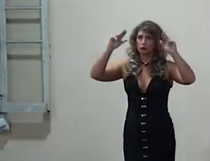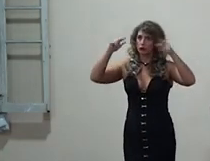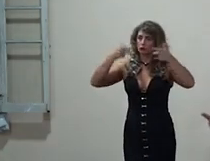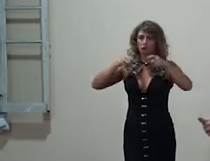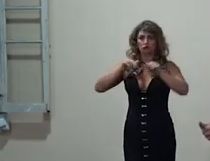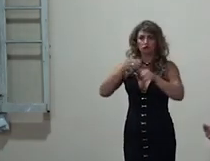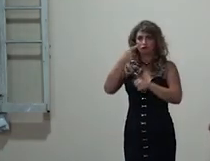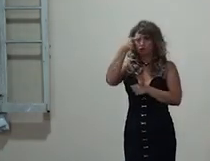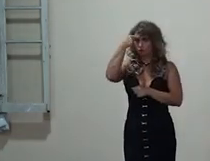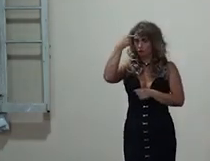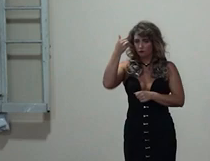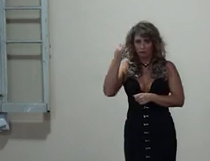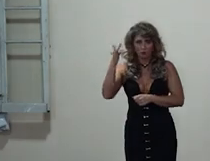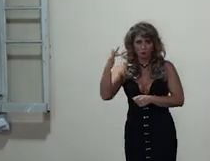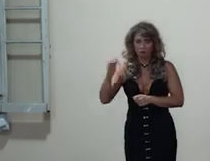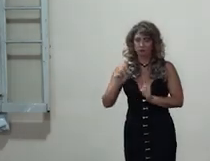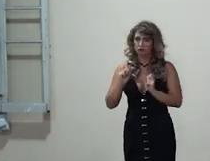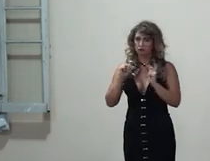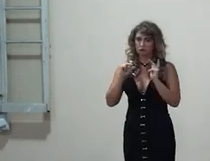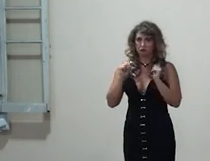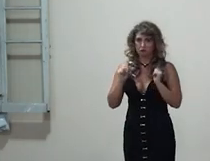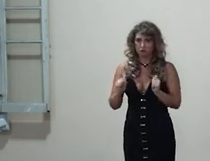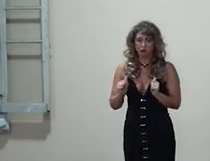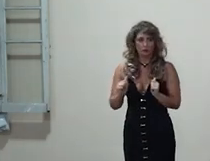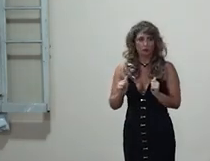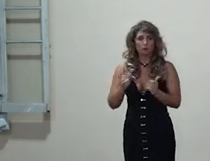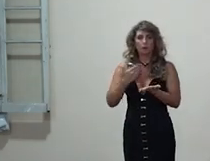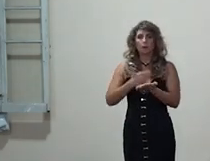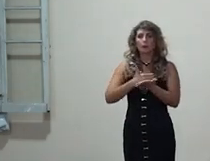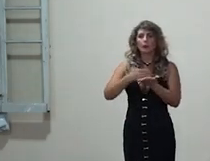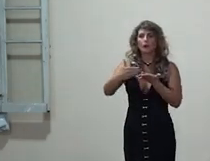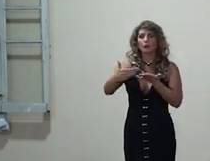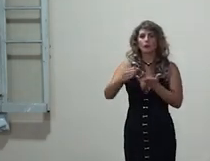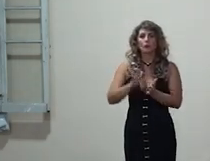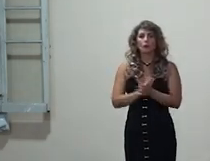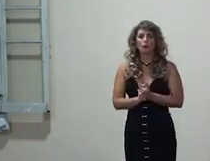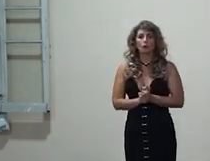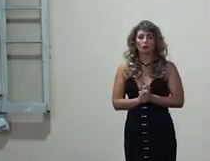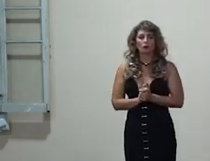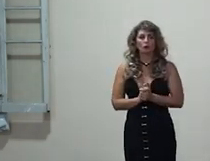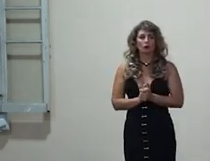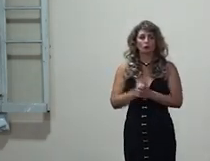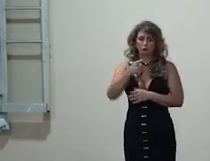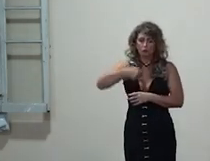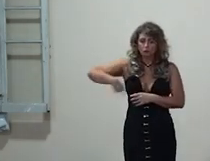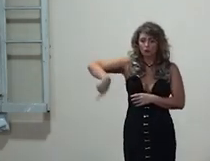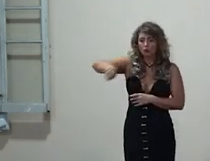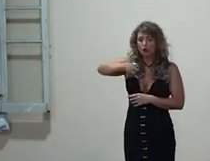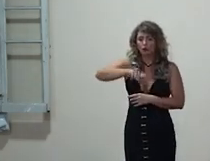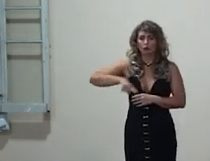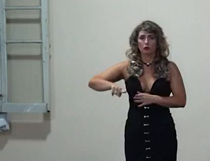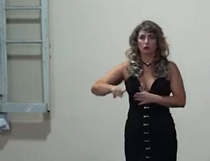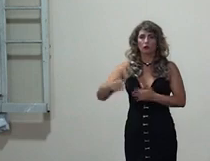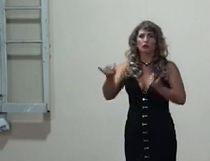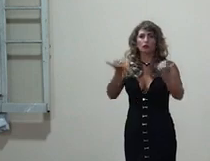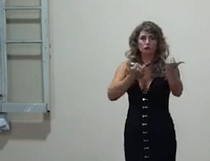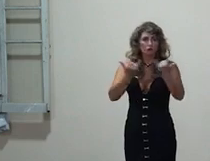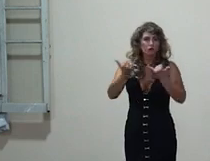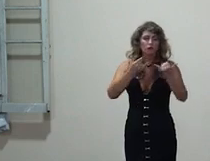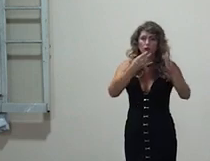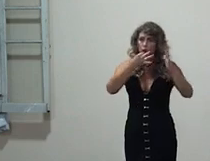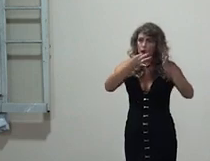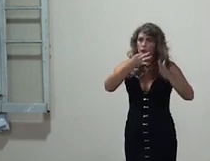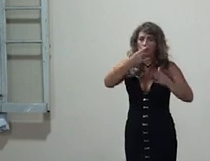graduação, tal. Então, vamos começar pela casa. Eu gostaria de ouvir esta